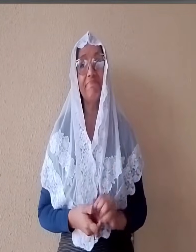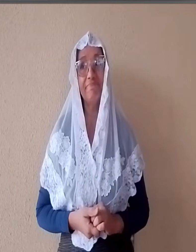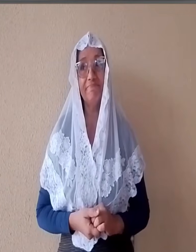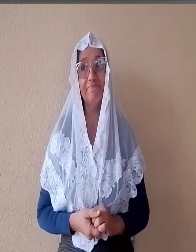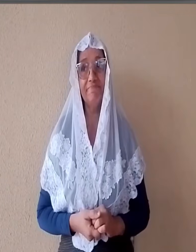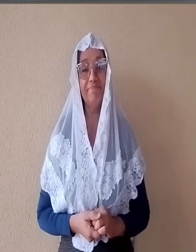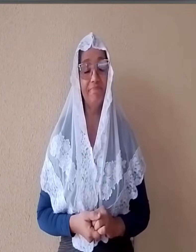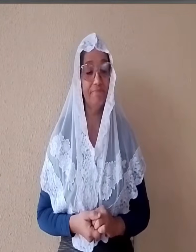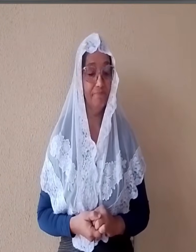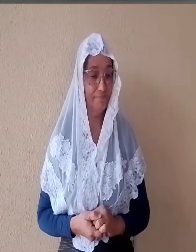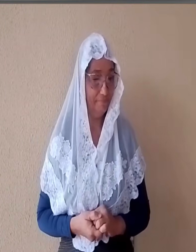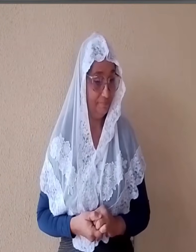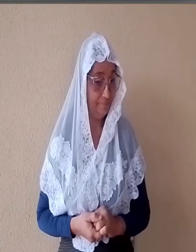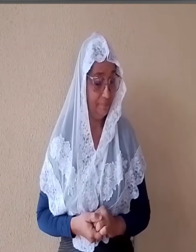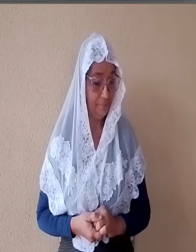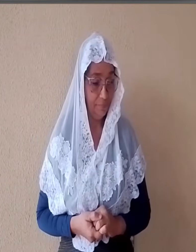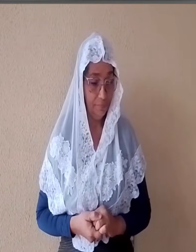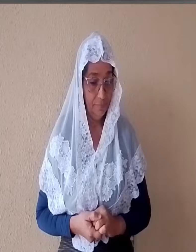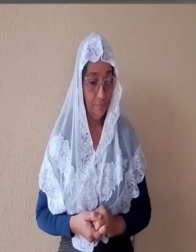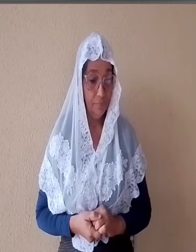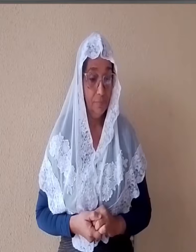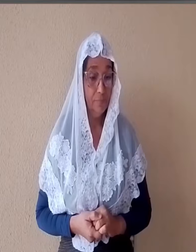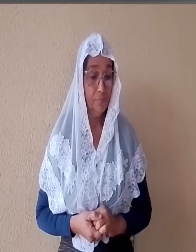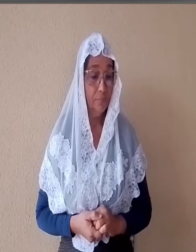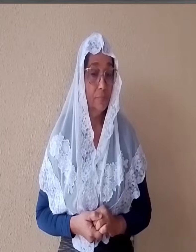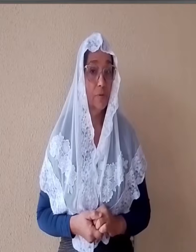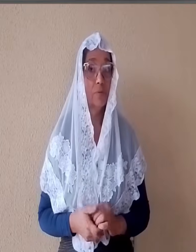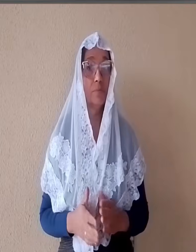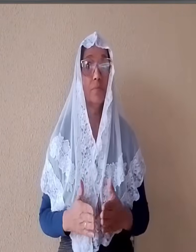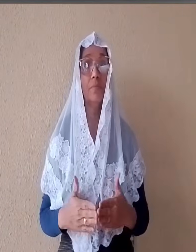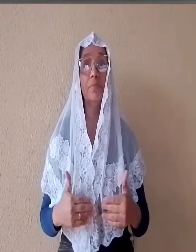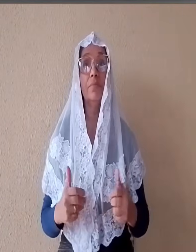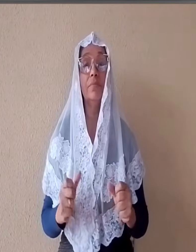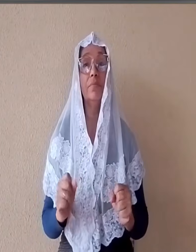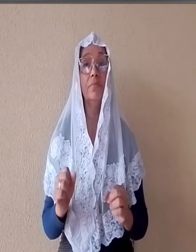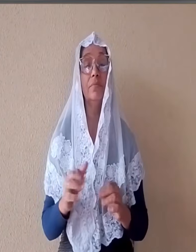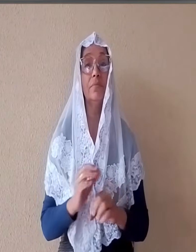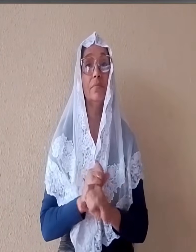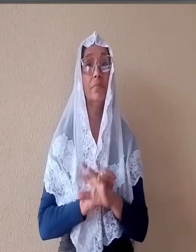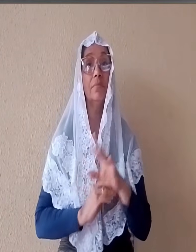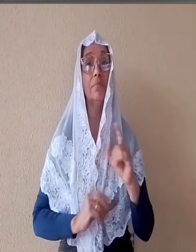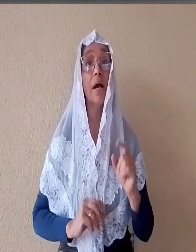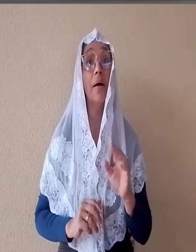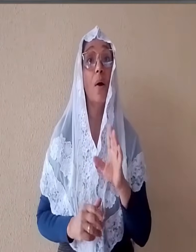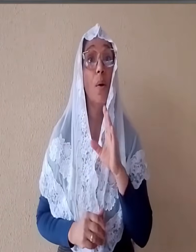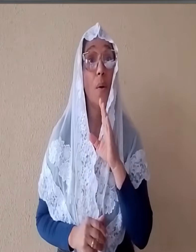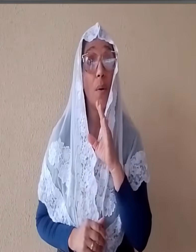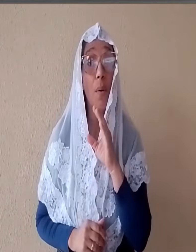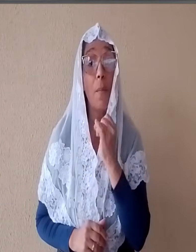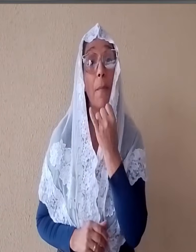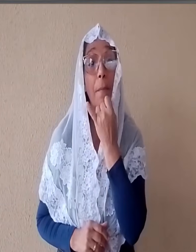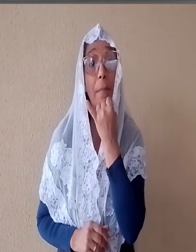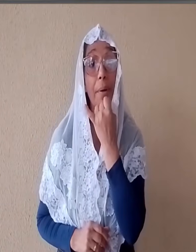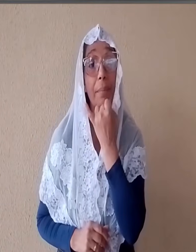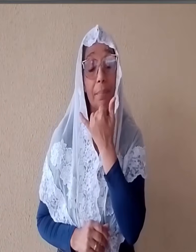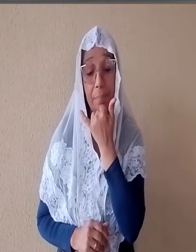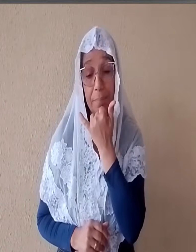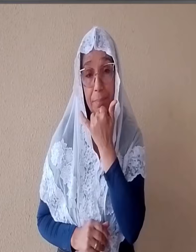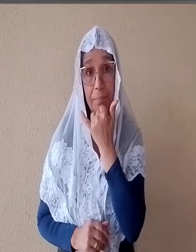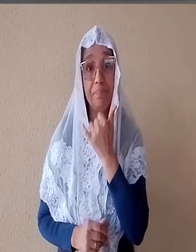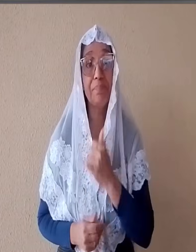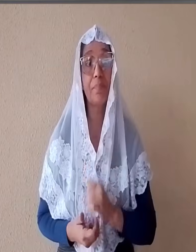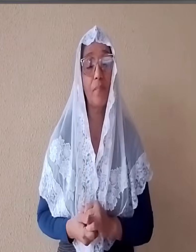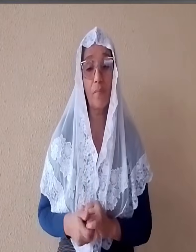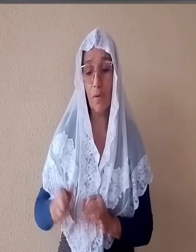de Deus. Bendito é o nome do Senhor. Vamos andar certo nessa obra, irmãos. Bendito é o nome do Senhor. E